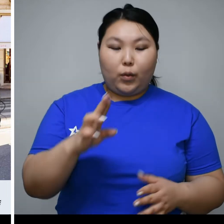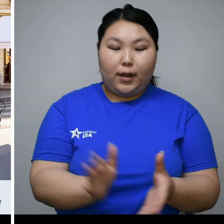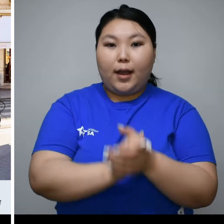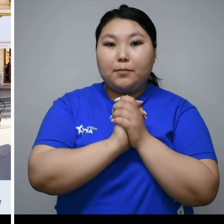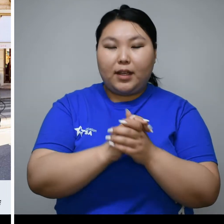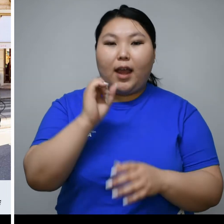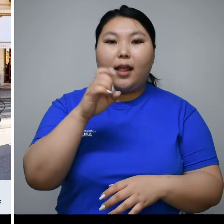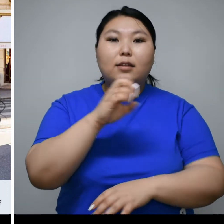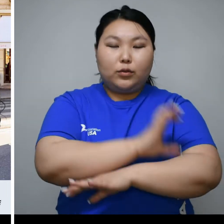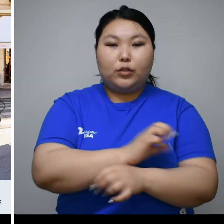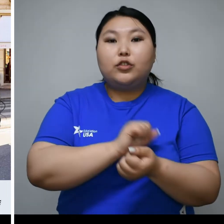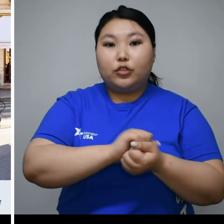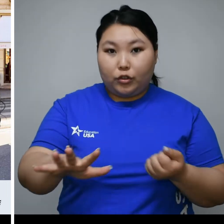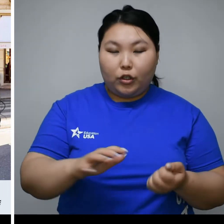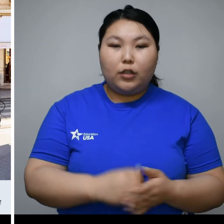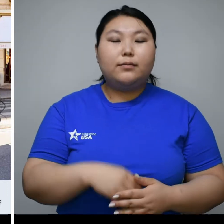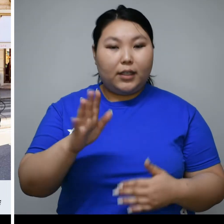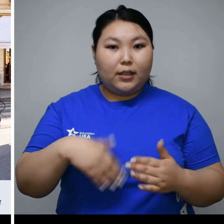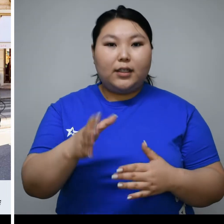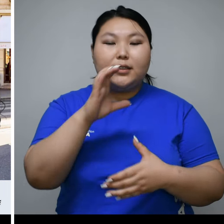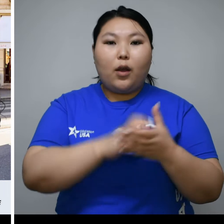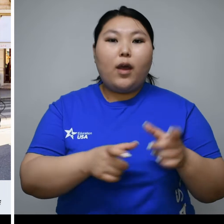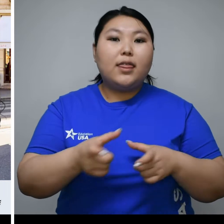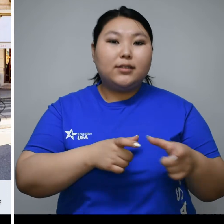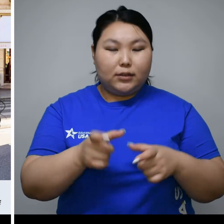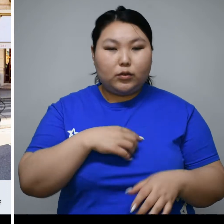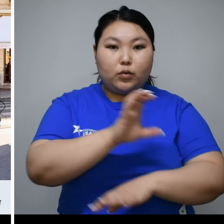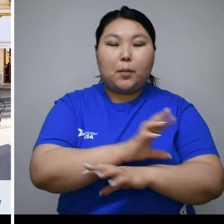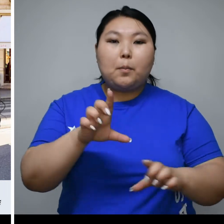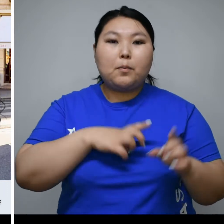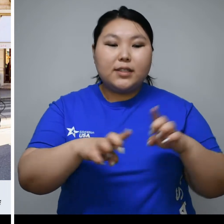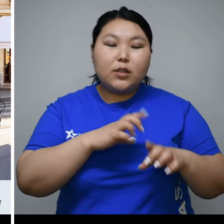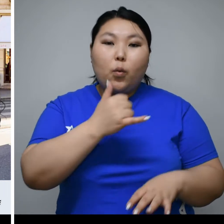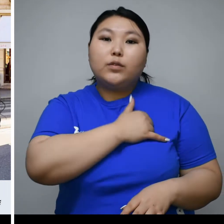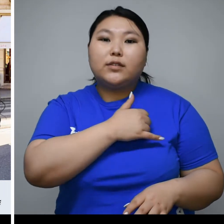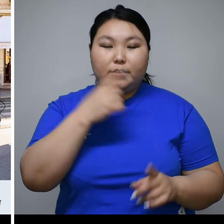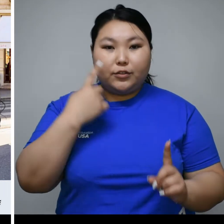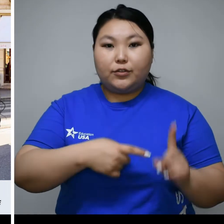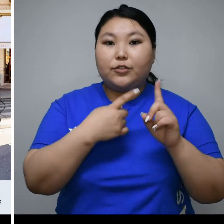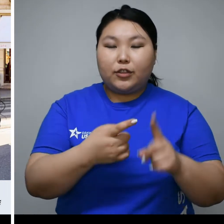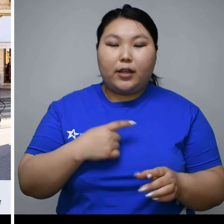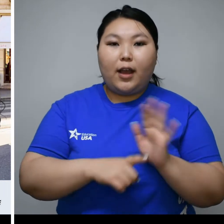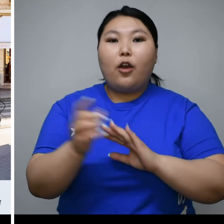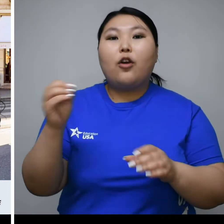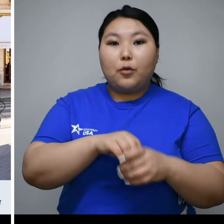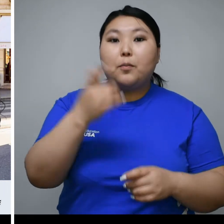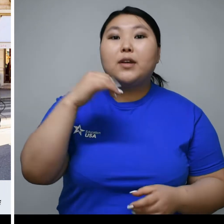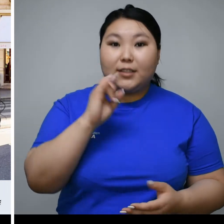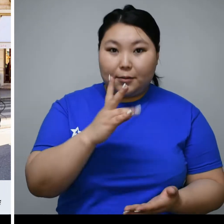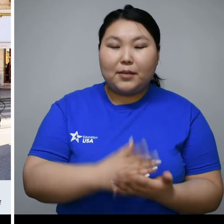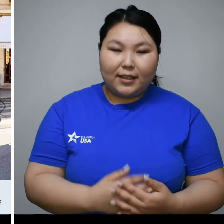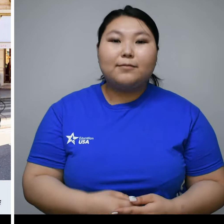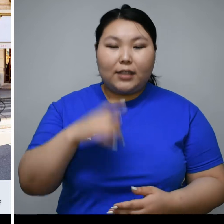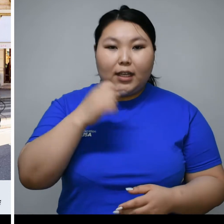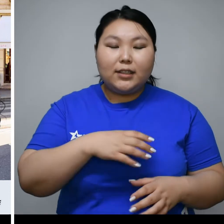Түркийн хамтарсан ахлах сургуулийг төгсөөд тэгээд санхүү эдийн засгийн сургууль бизнесийн удирдлагын чиглэлээр исэн орж байсан байгаа.